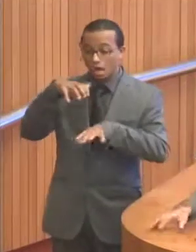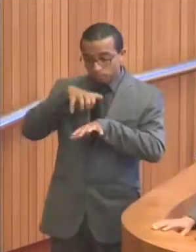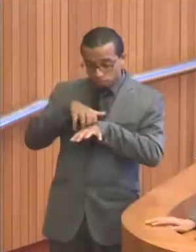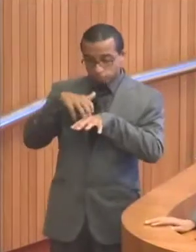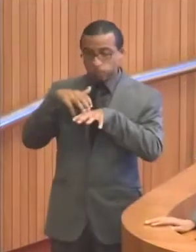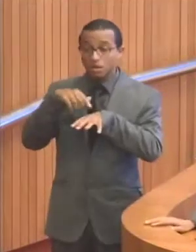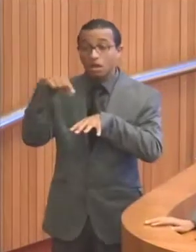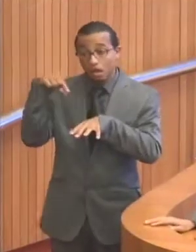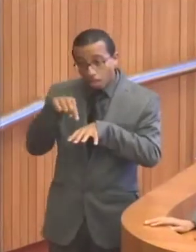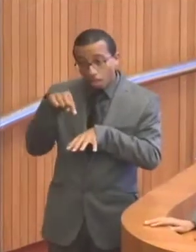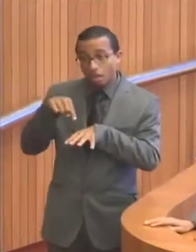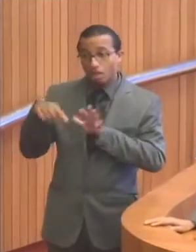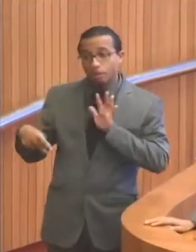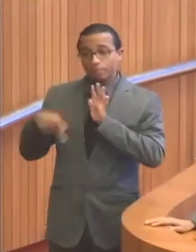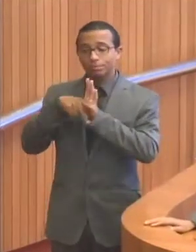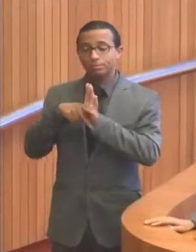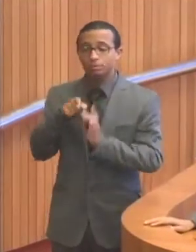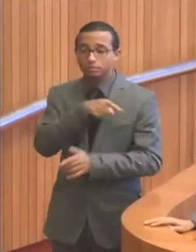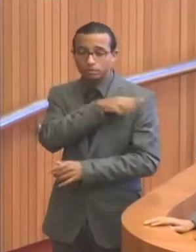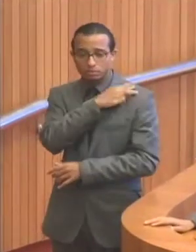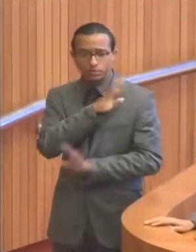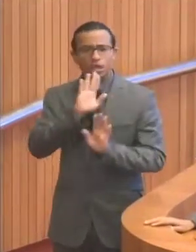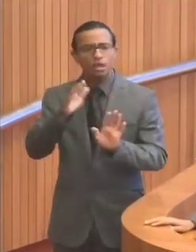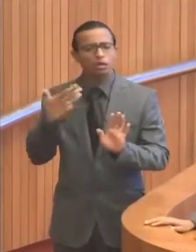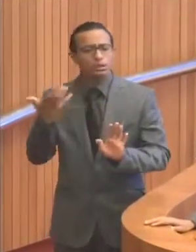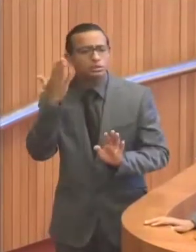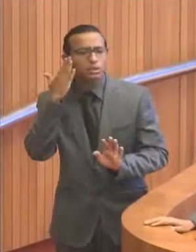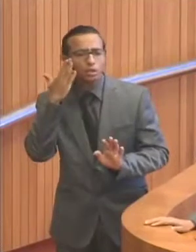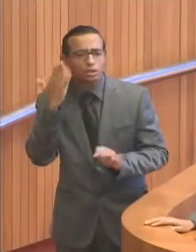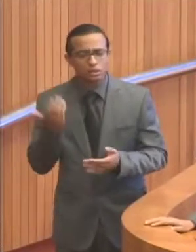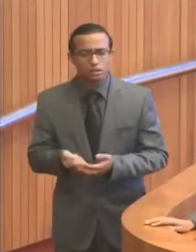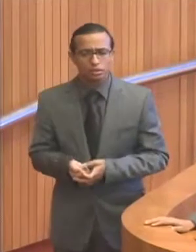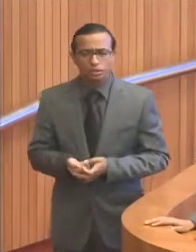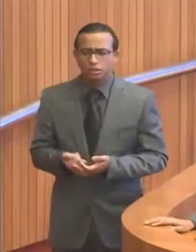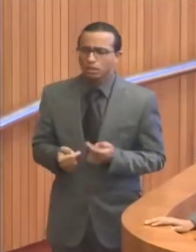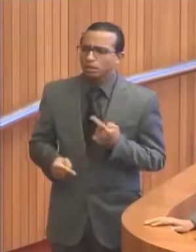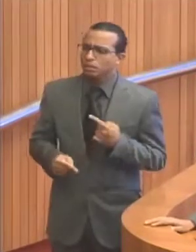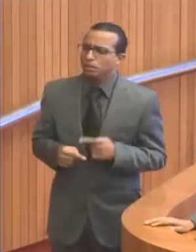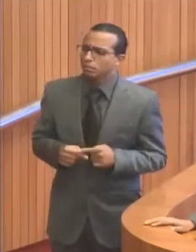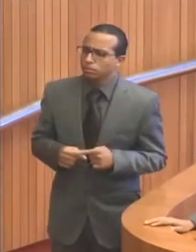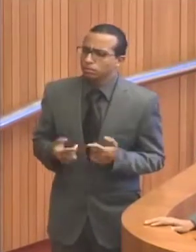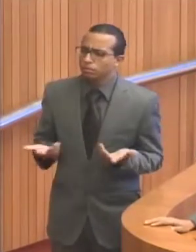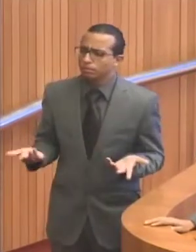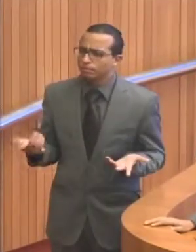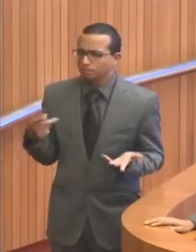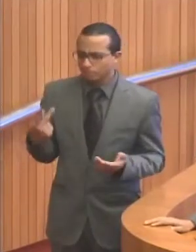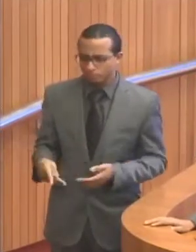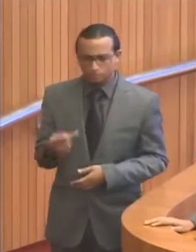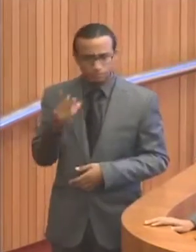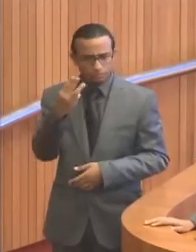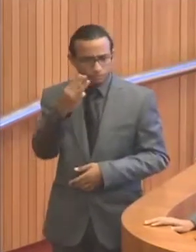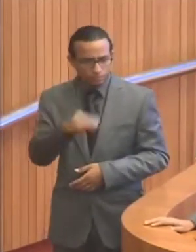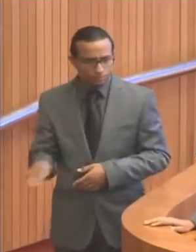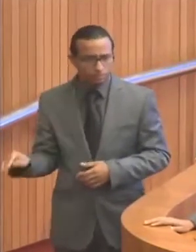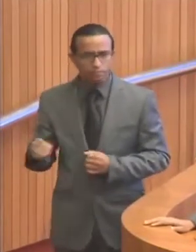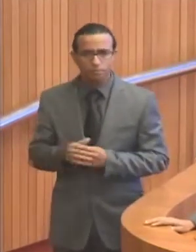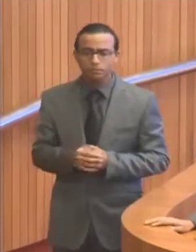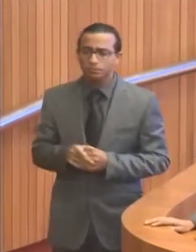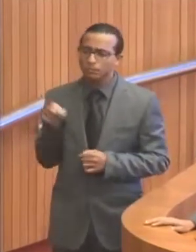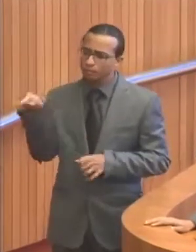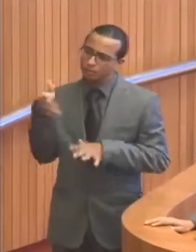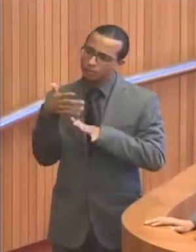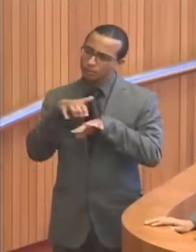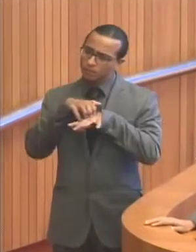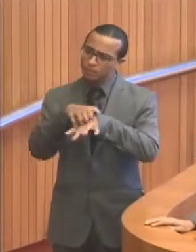médio. E a pergunta que se faz é por que no Maranhão o